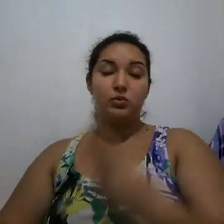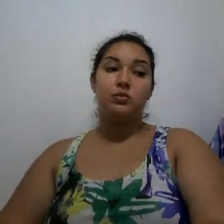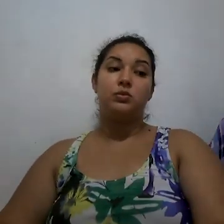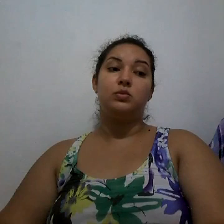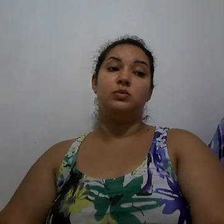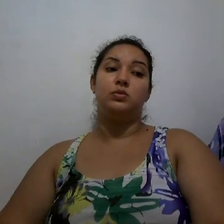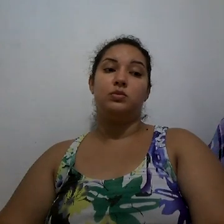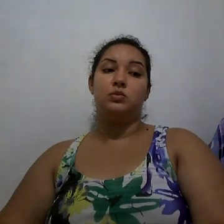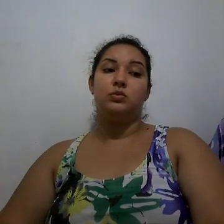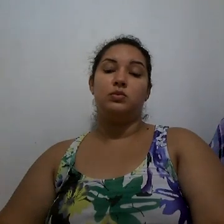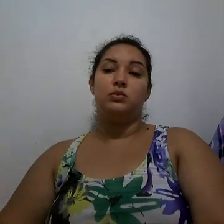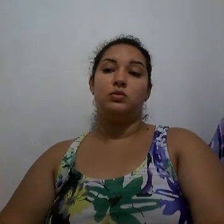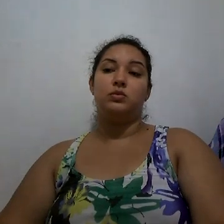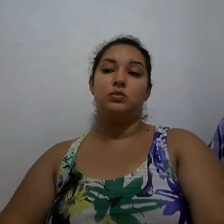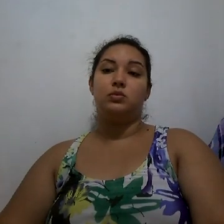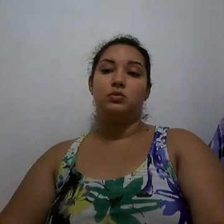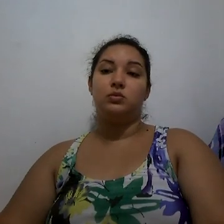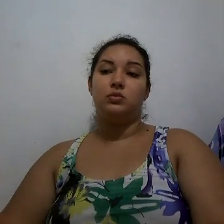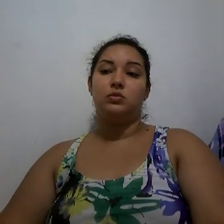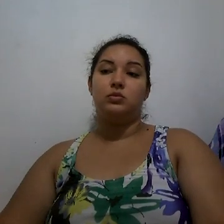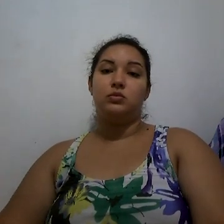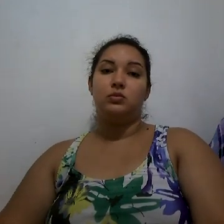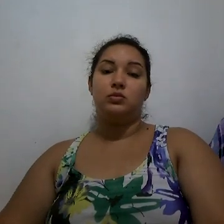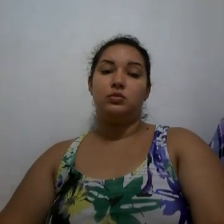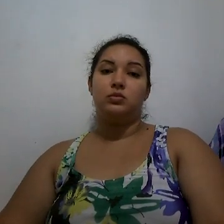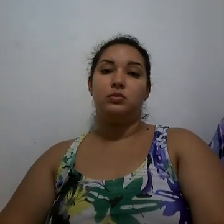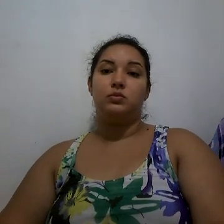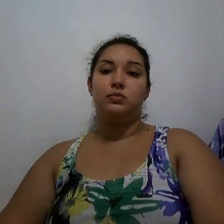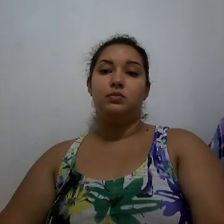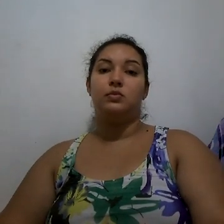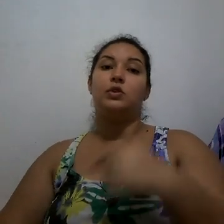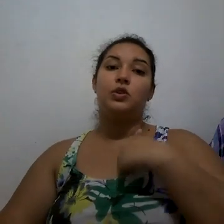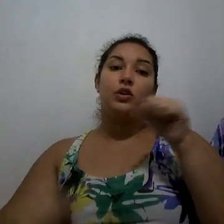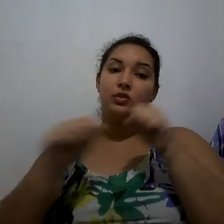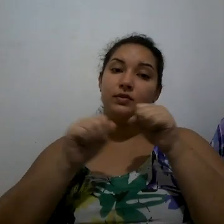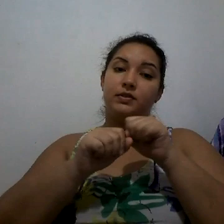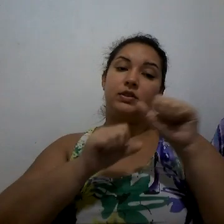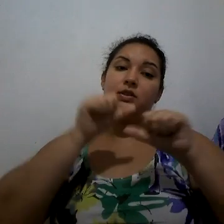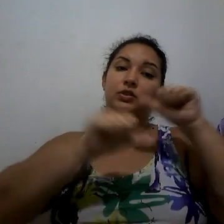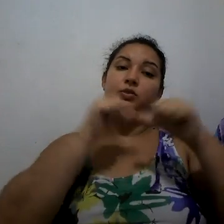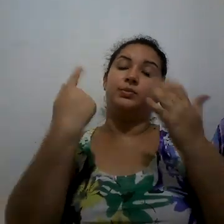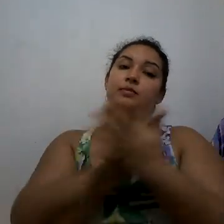número, eu vou estar fazendo essa transformação errada, ok? Eu vou estar omitindo ali um número